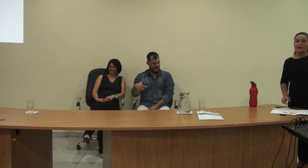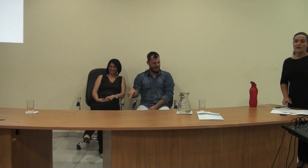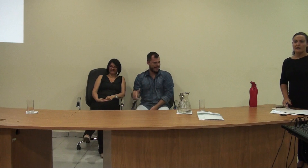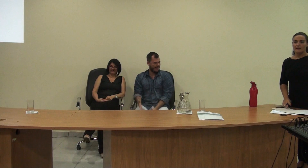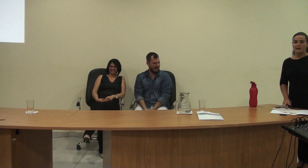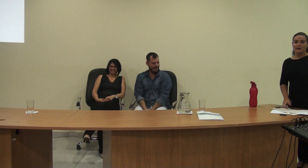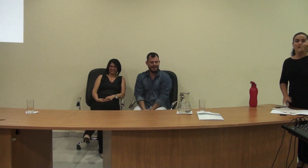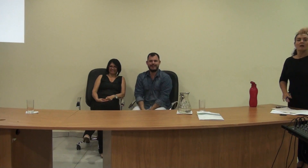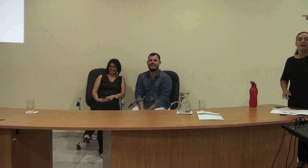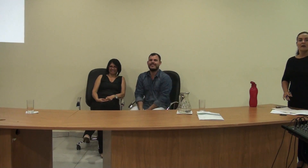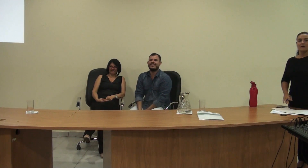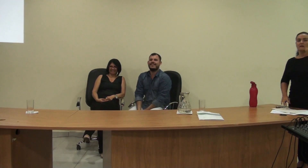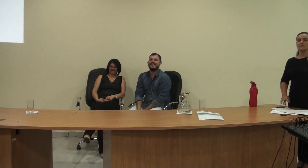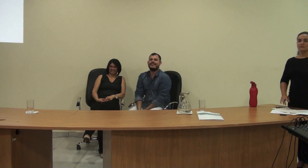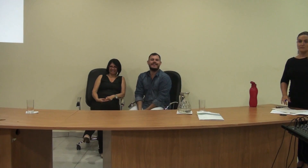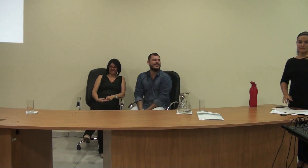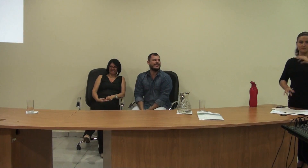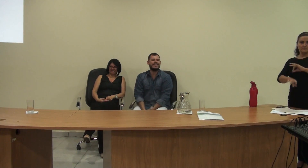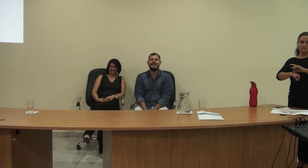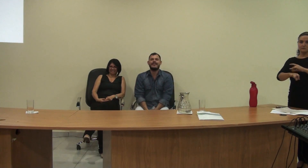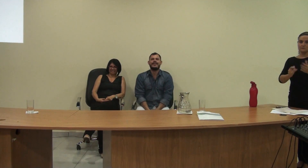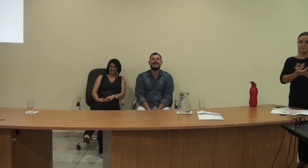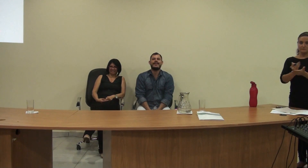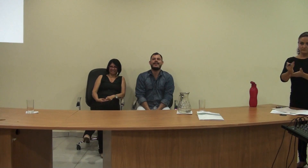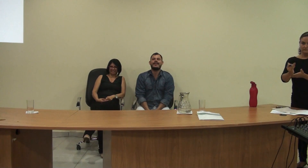Fazendo as inscrições.